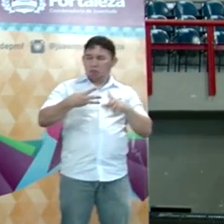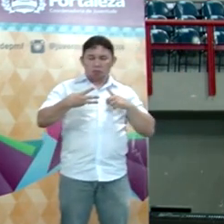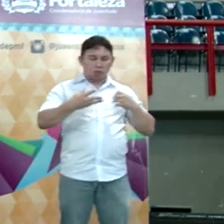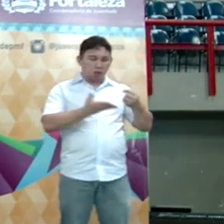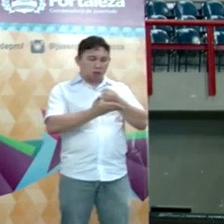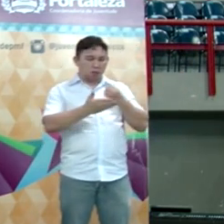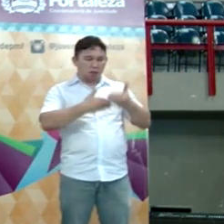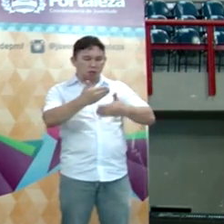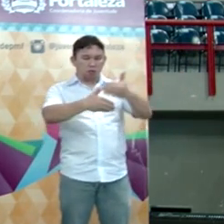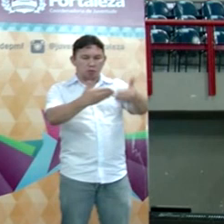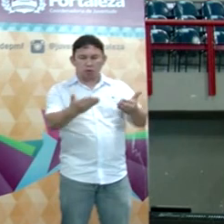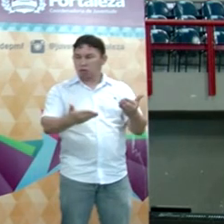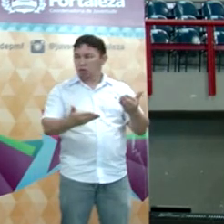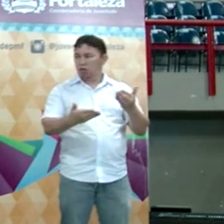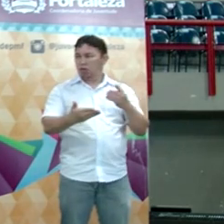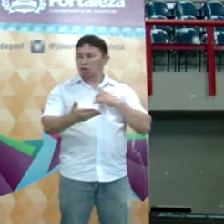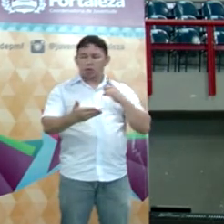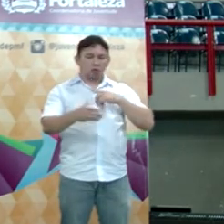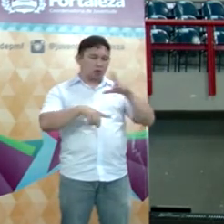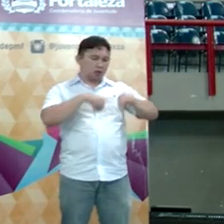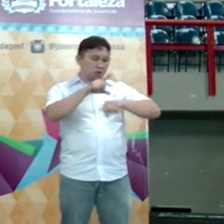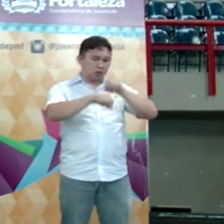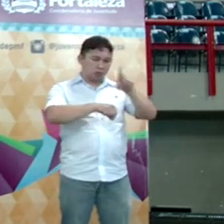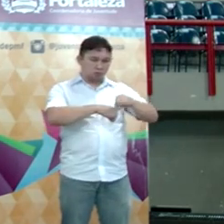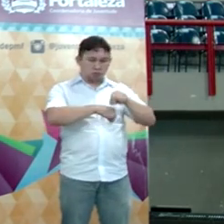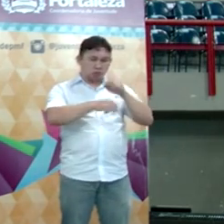se baseia o processo de seleção,